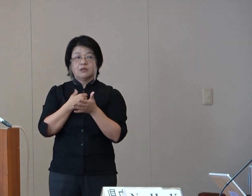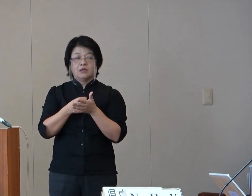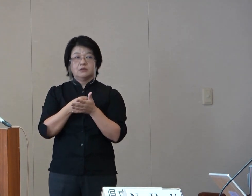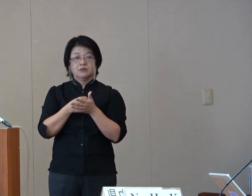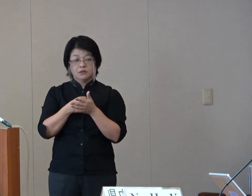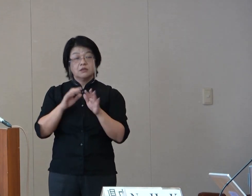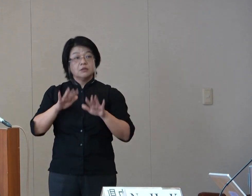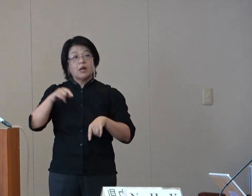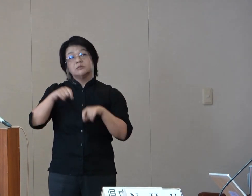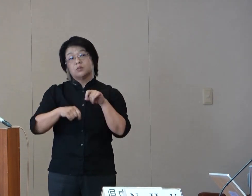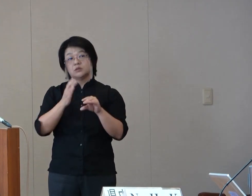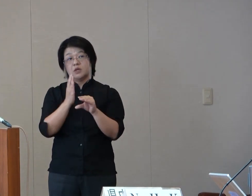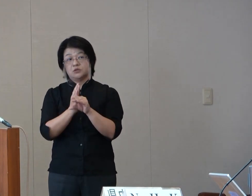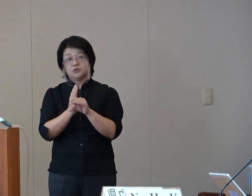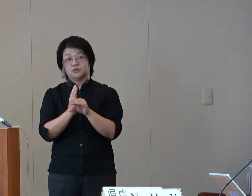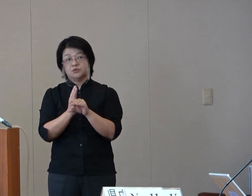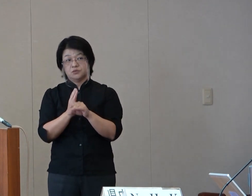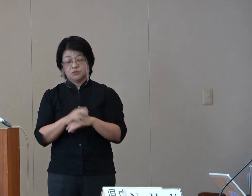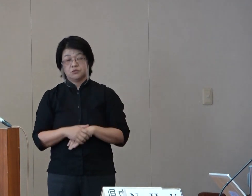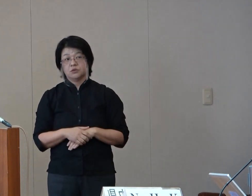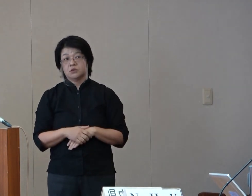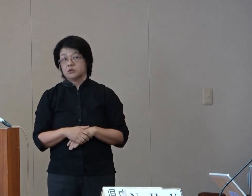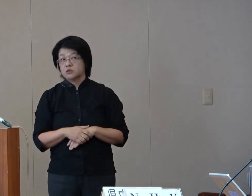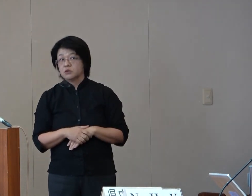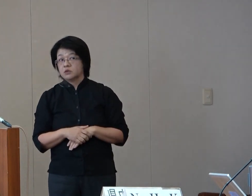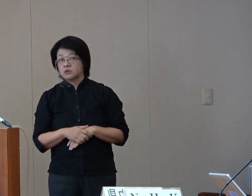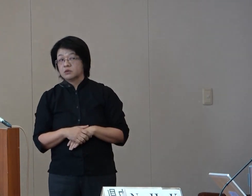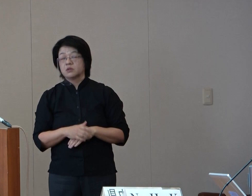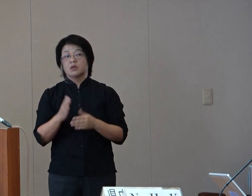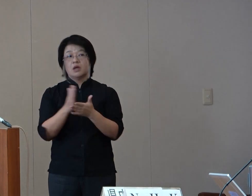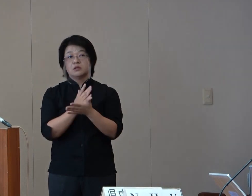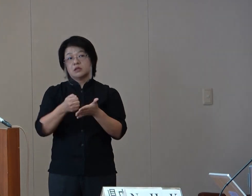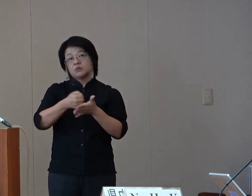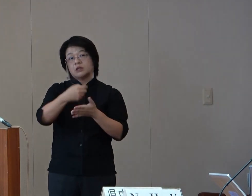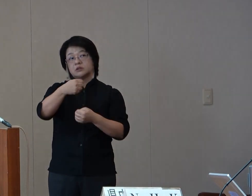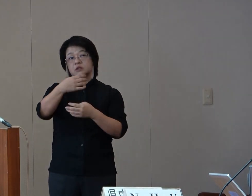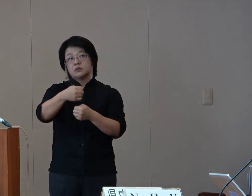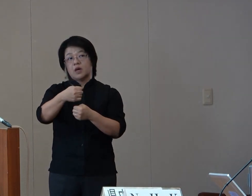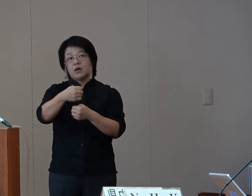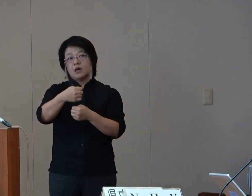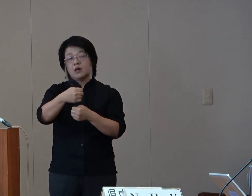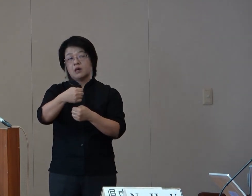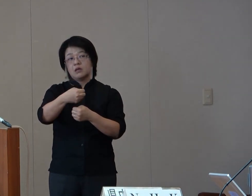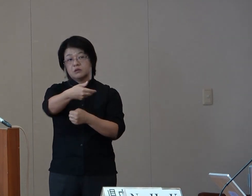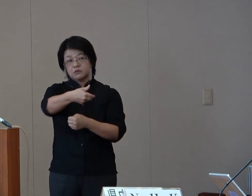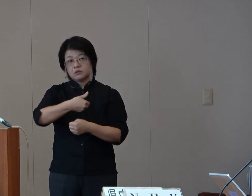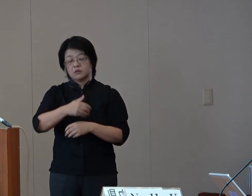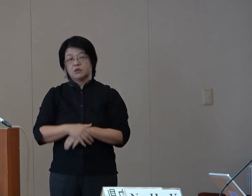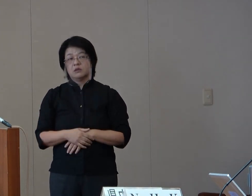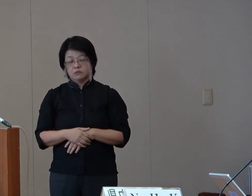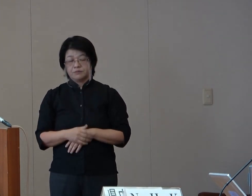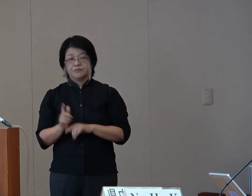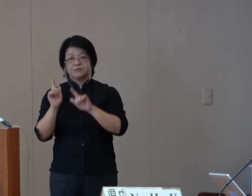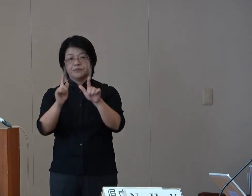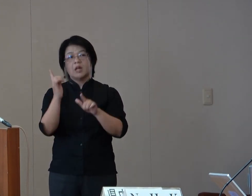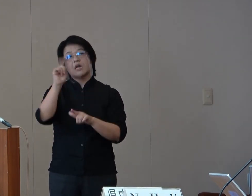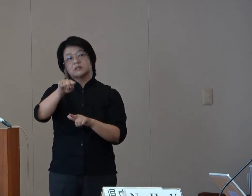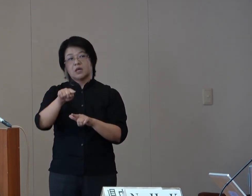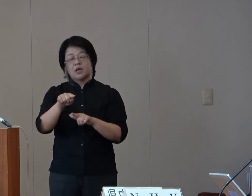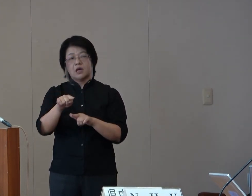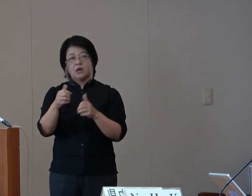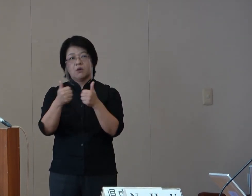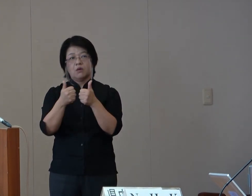調整中を脱ぐまた乗ったです今回皆足での再生も会議で判断も